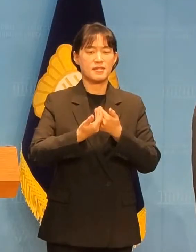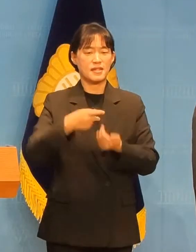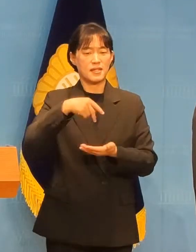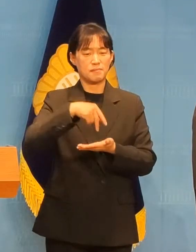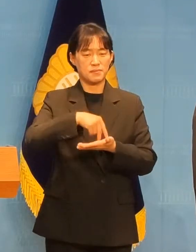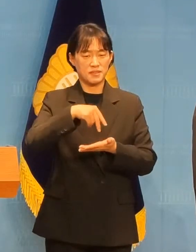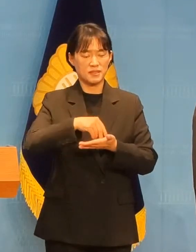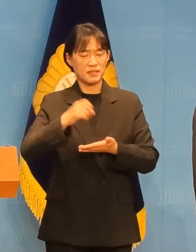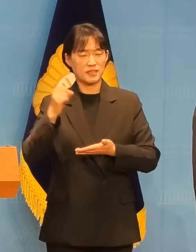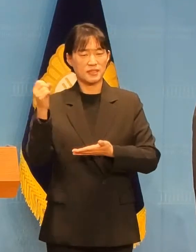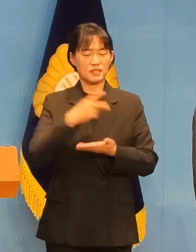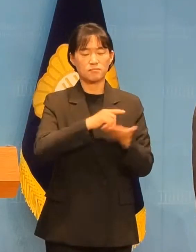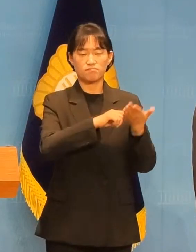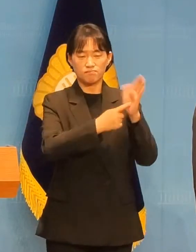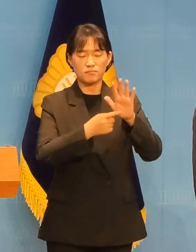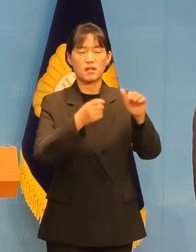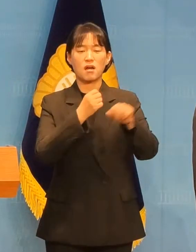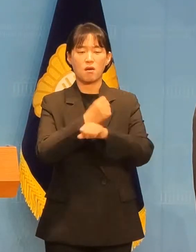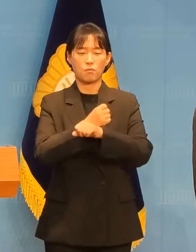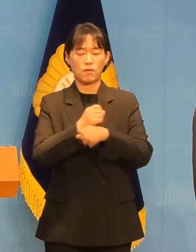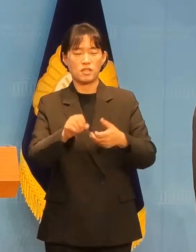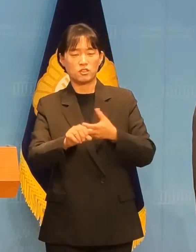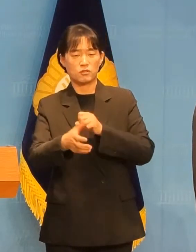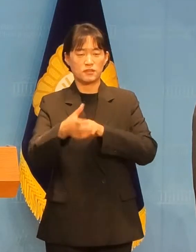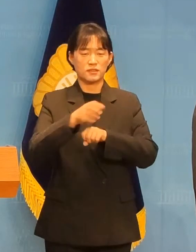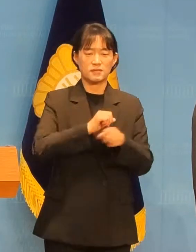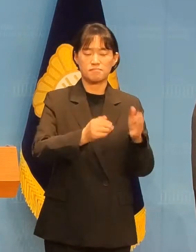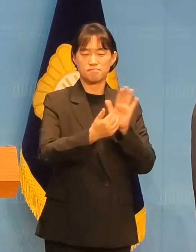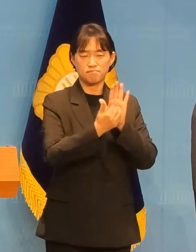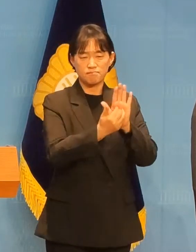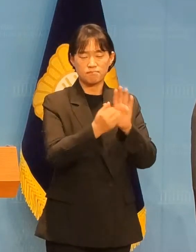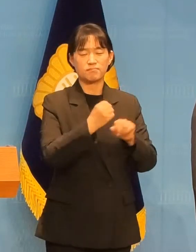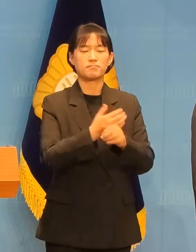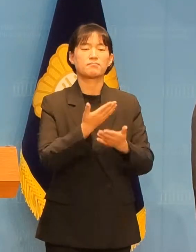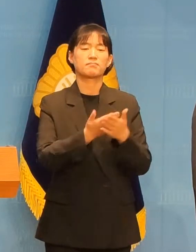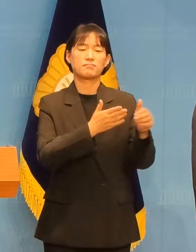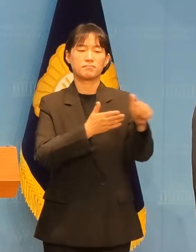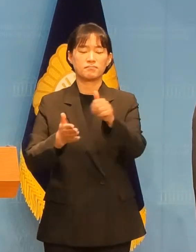한번 표명하시고 적극적인 대응에 나서 주십시오.